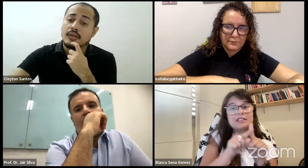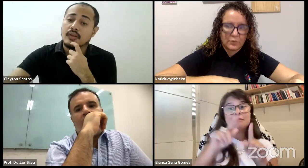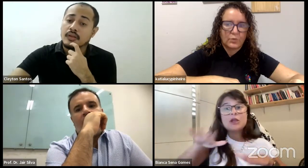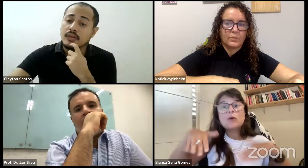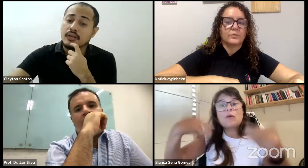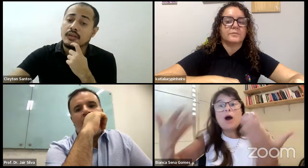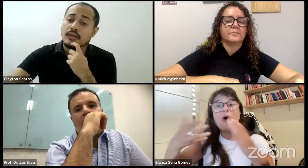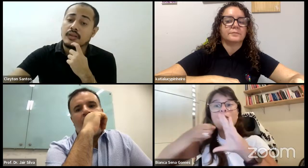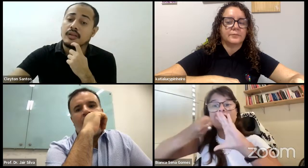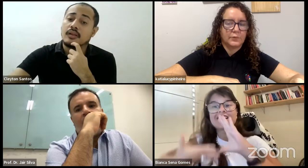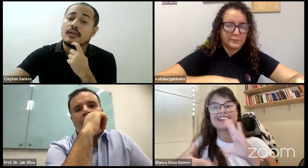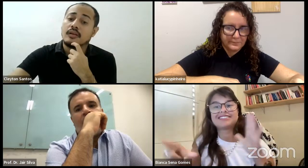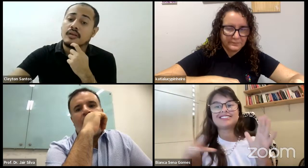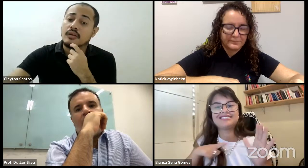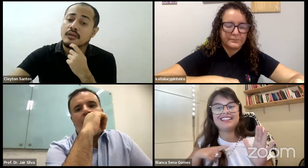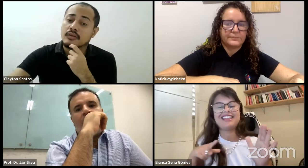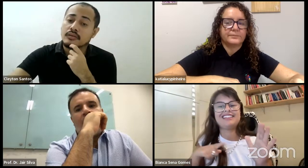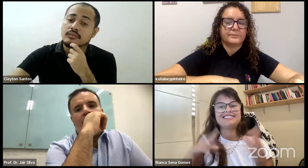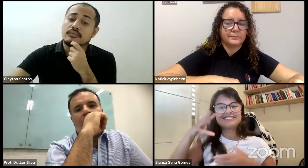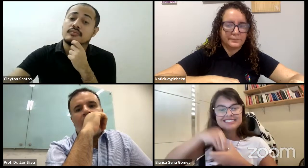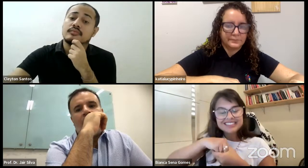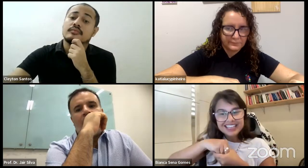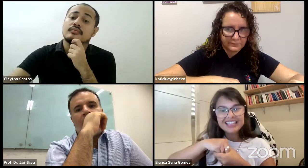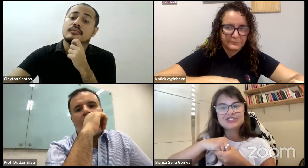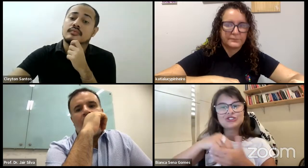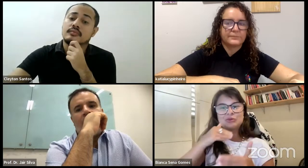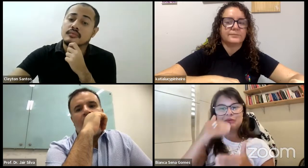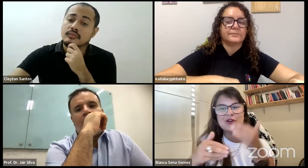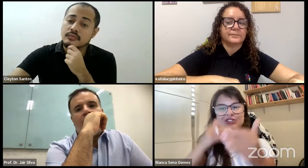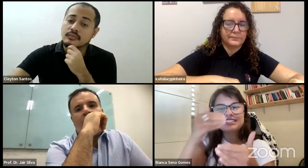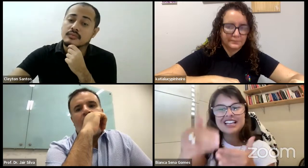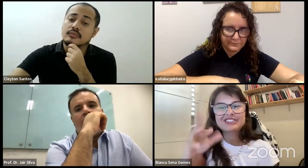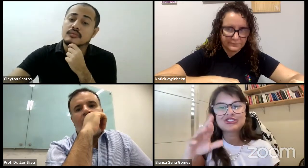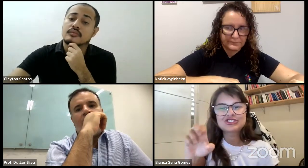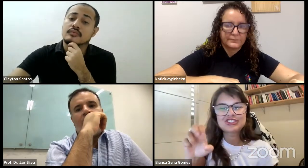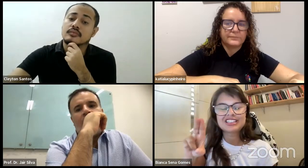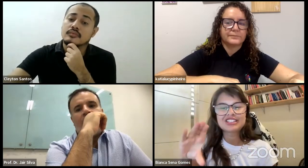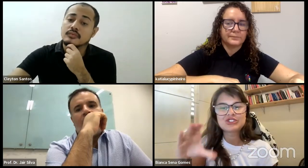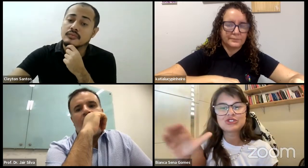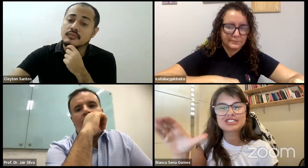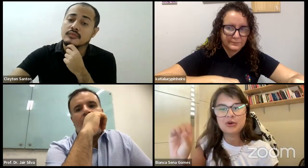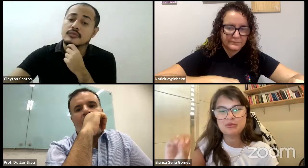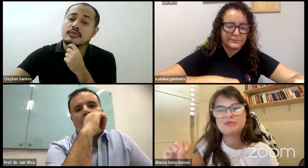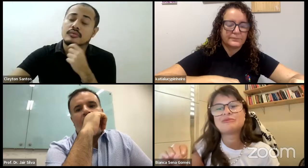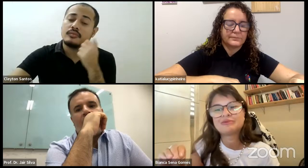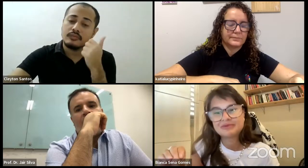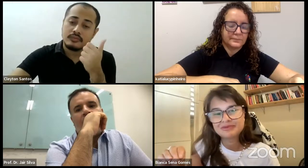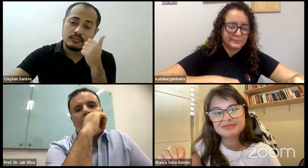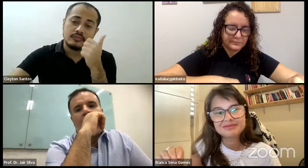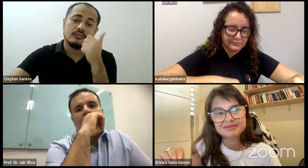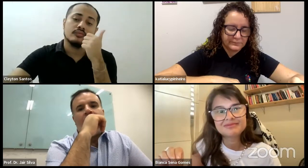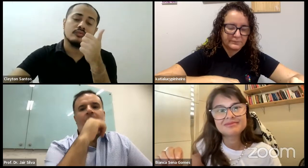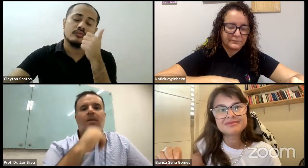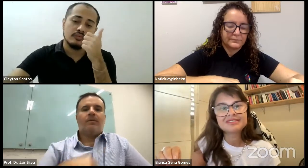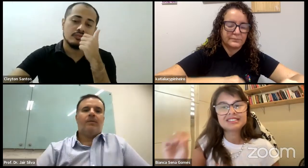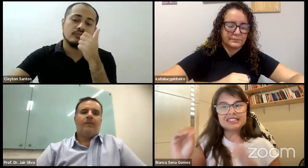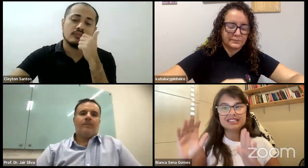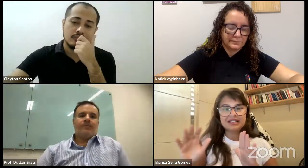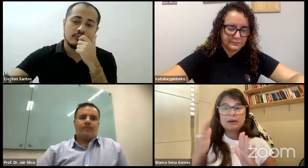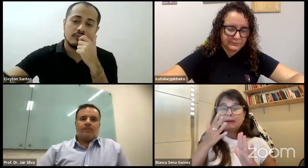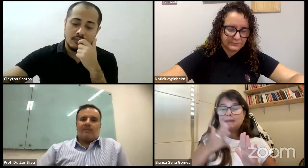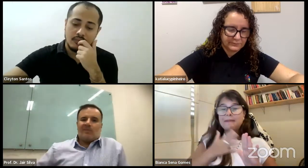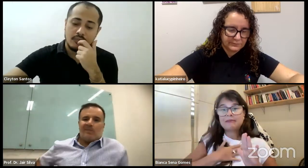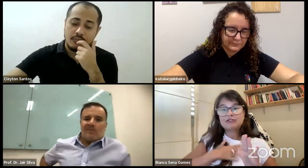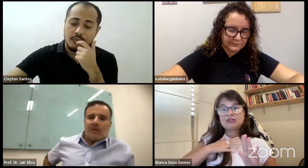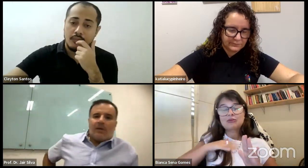sua pesquisa é sobre esse questionamento, como e quais são as características disso, né, desse processo de redução,